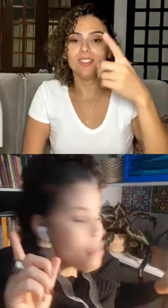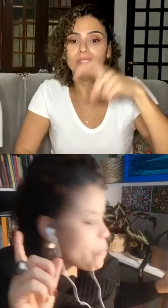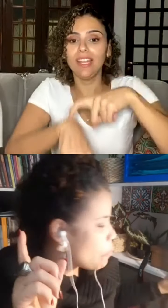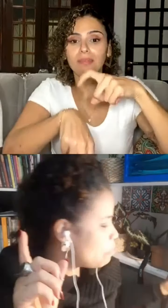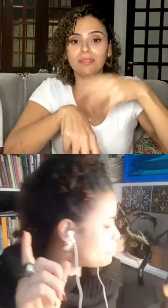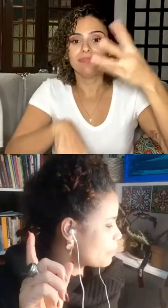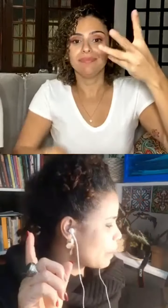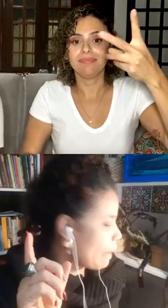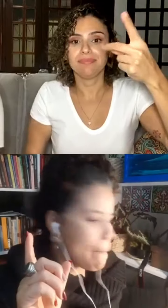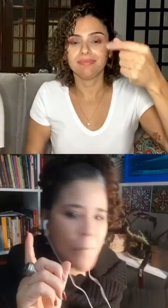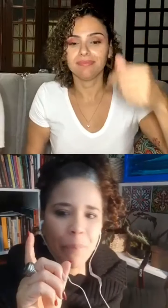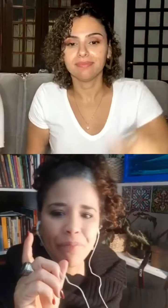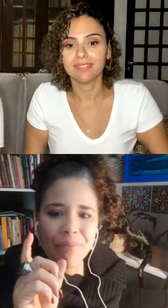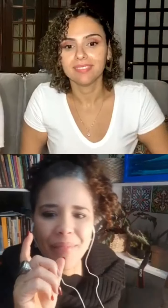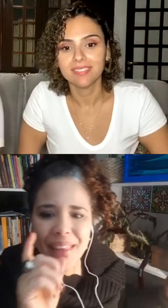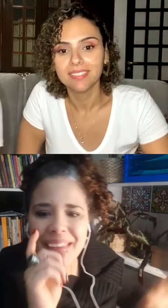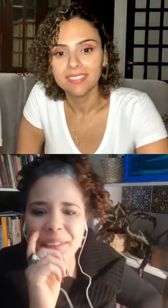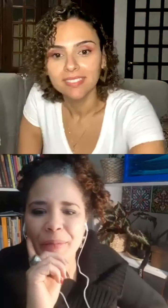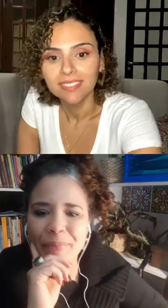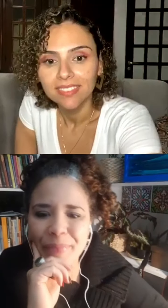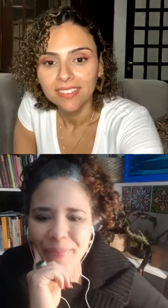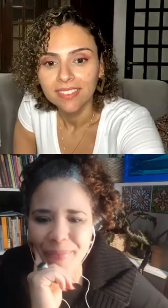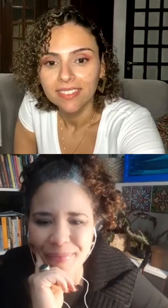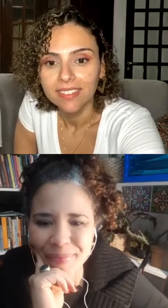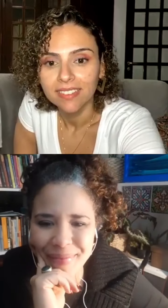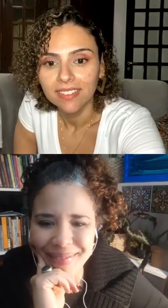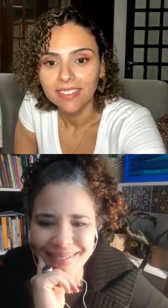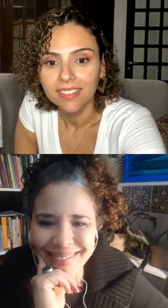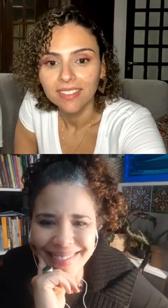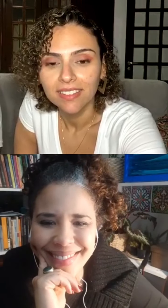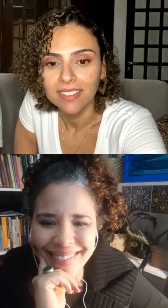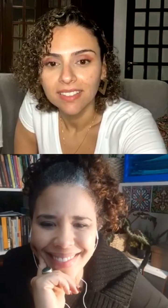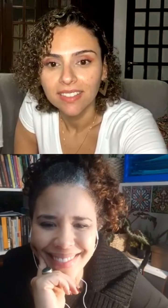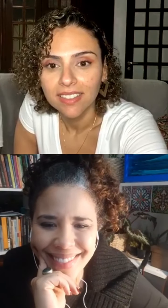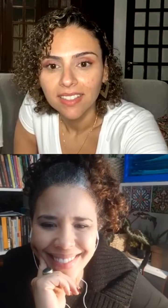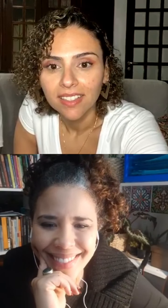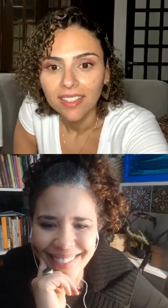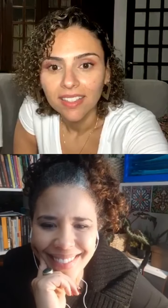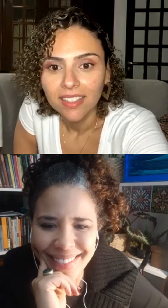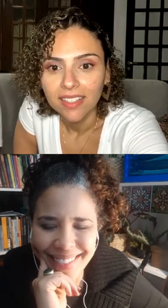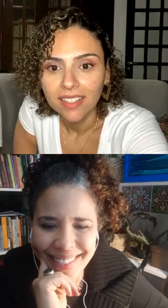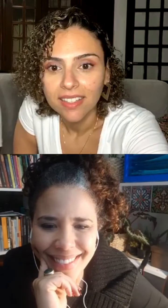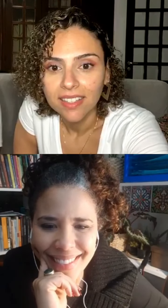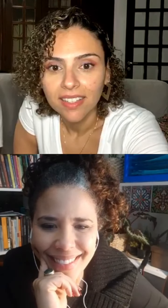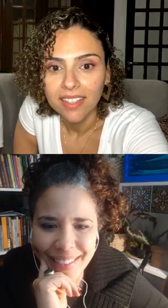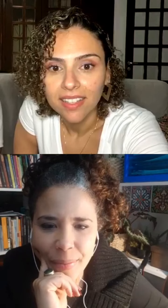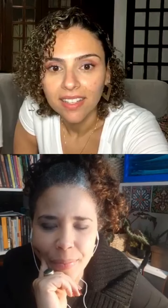no tempo. Focado nas perguntas, focado no assunto.